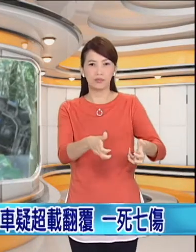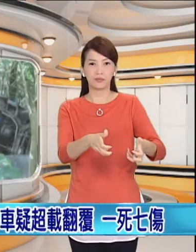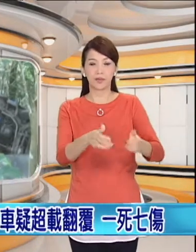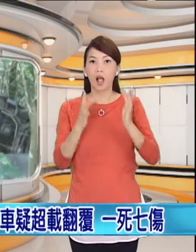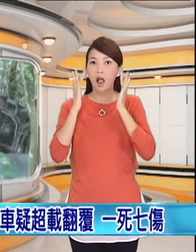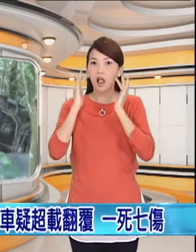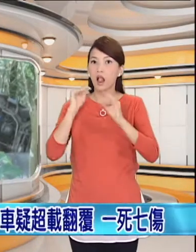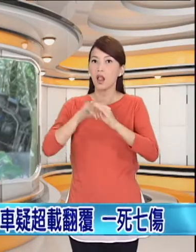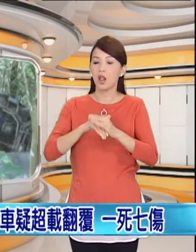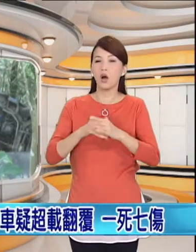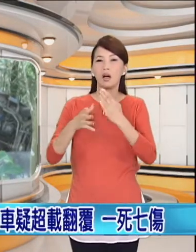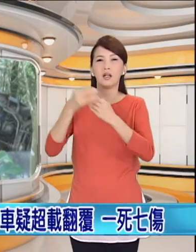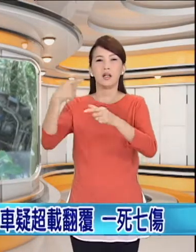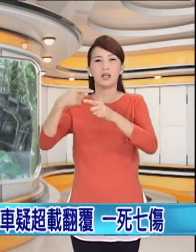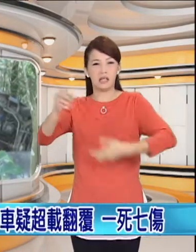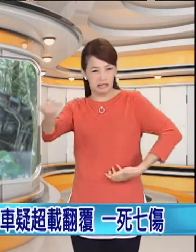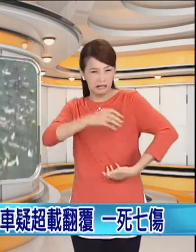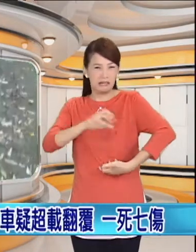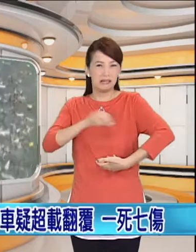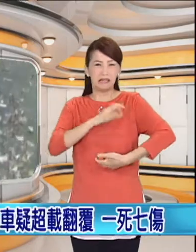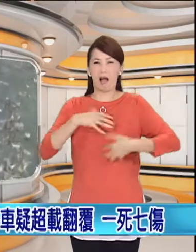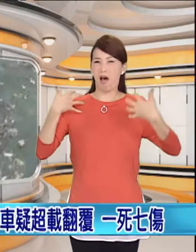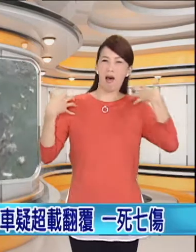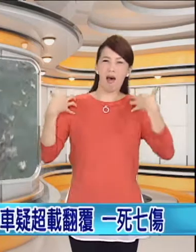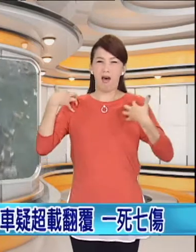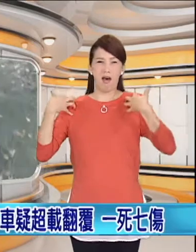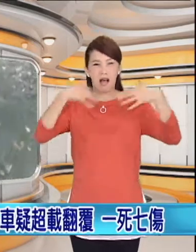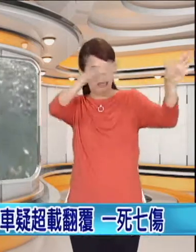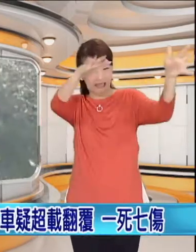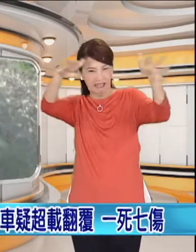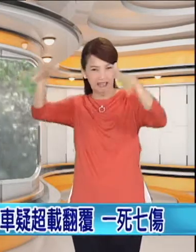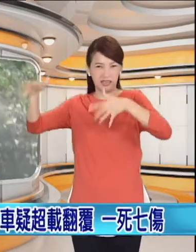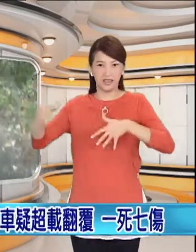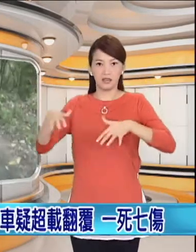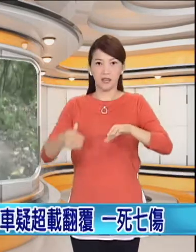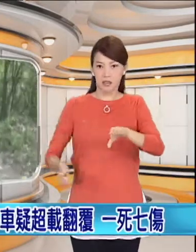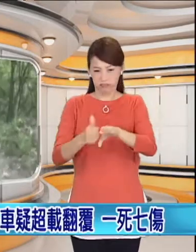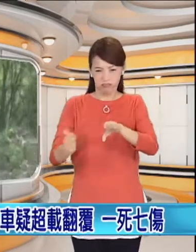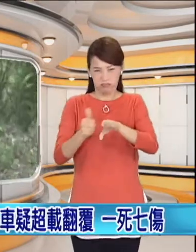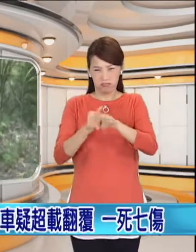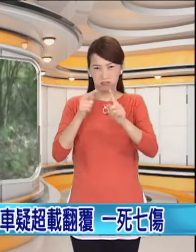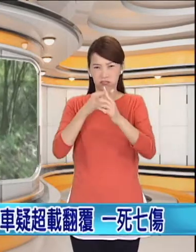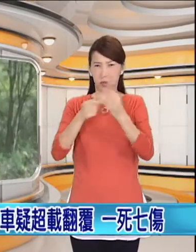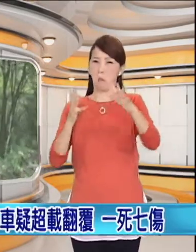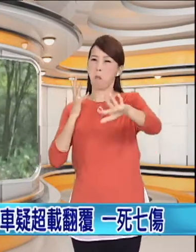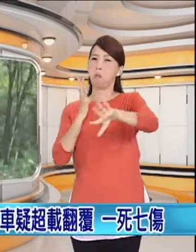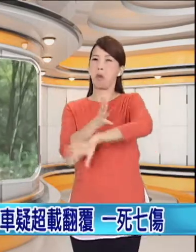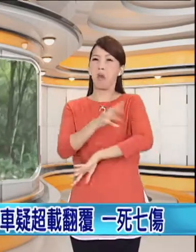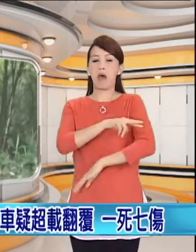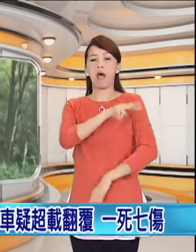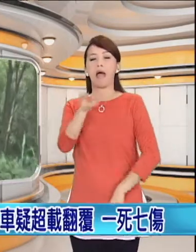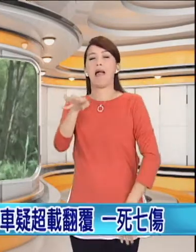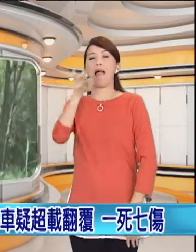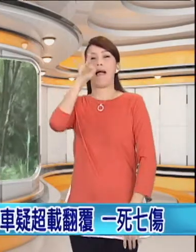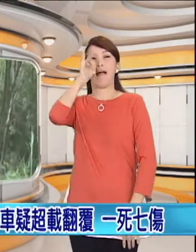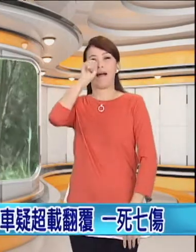工分别轻重伤。这样超载的情况在南投不少茶区都经常出